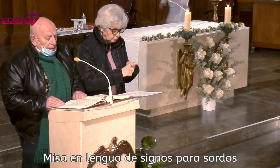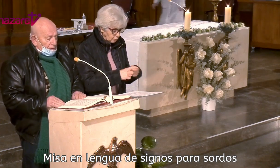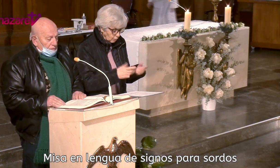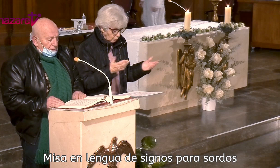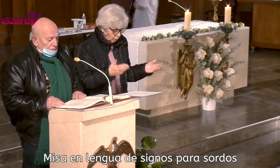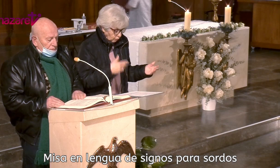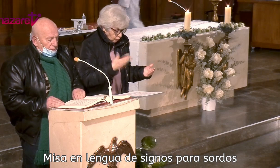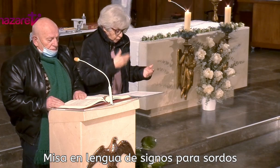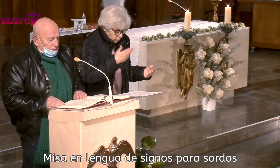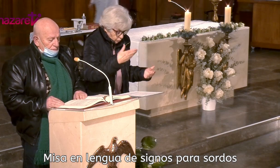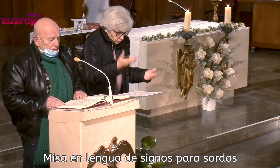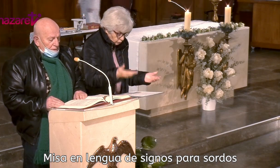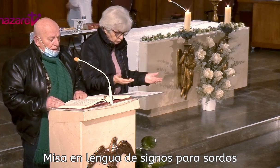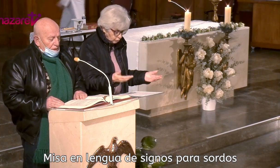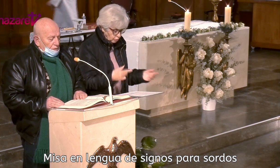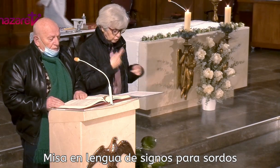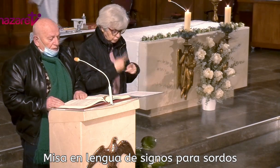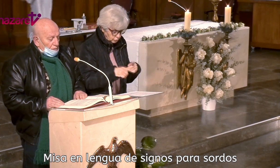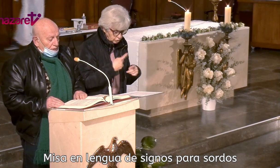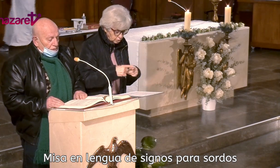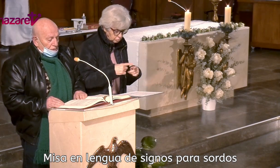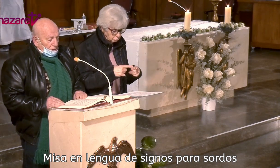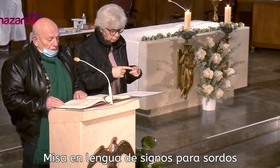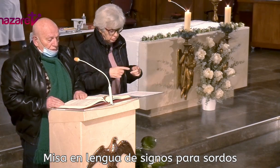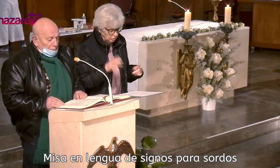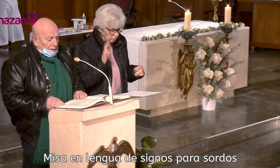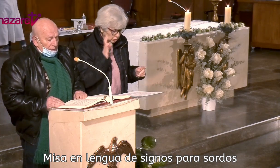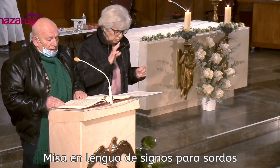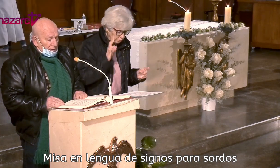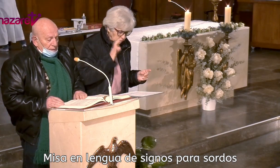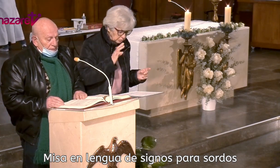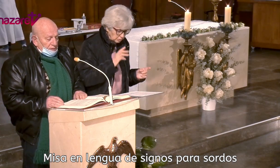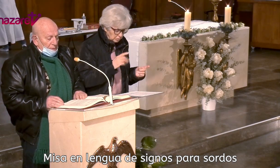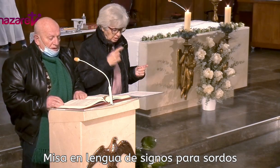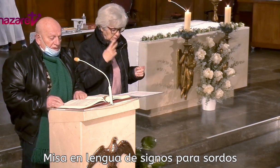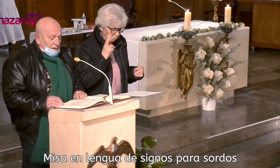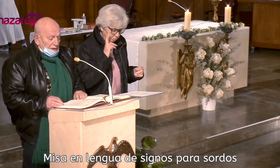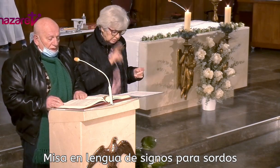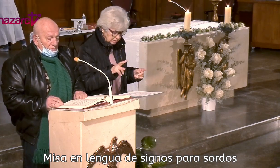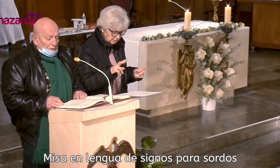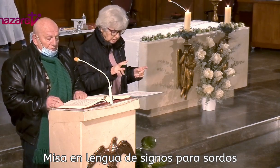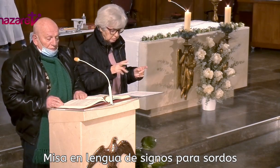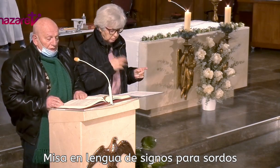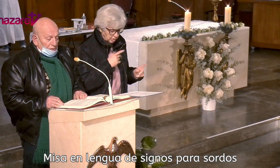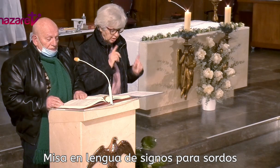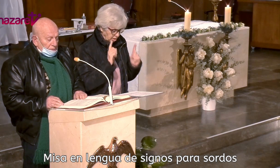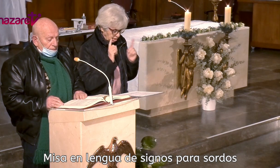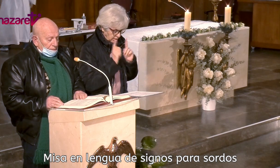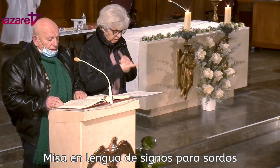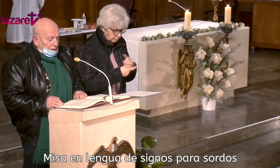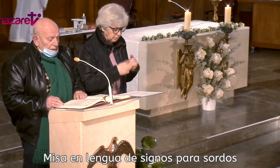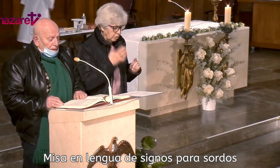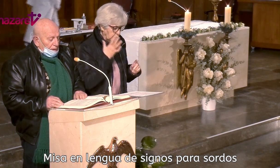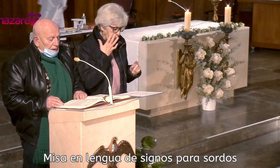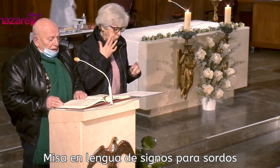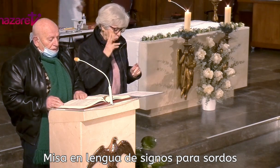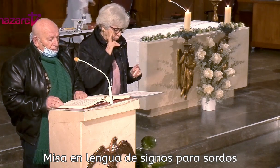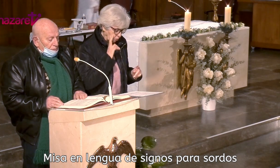Hermanos, cuando esto corruptible se vista de incorrupción y esto